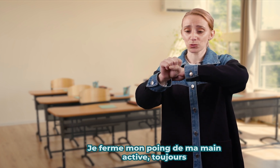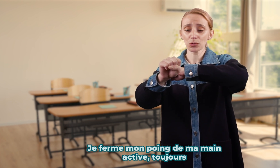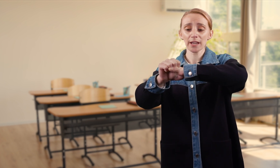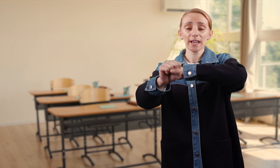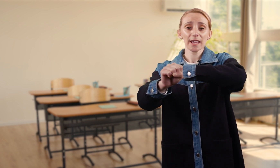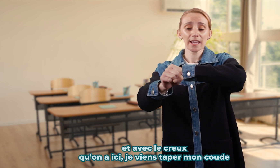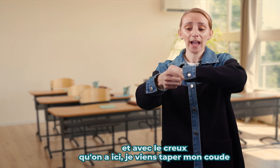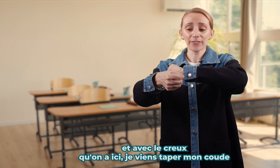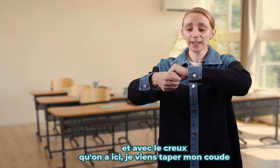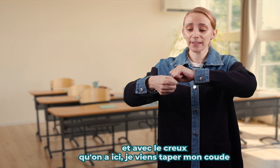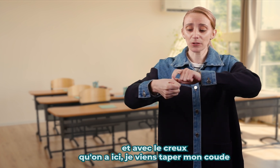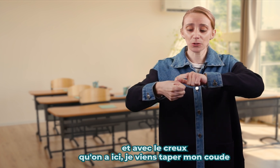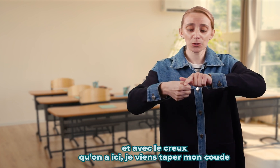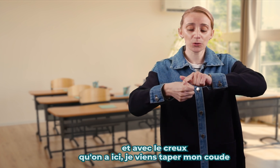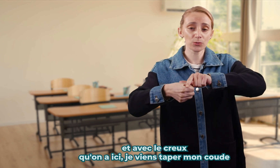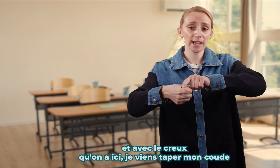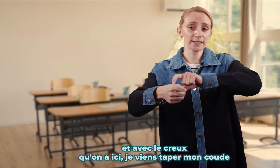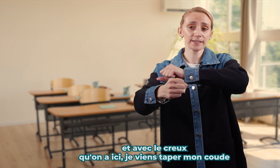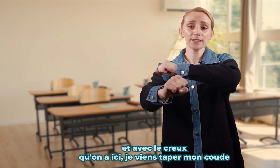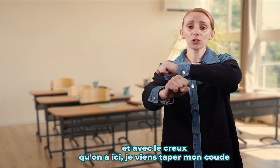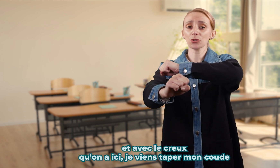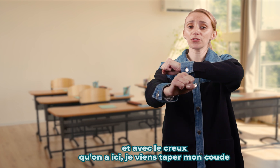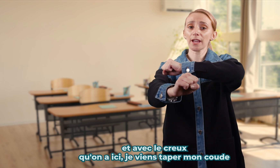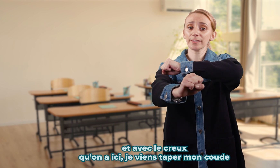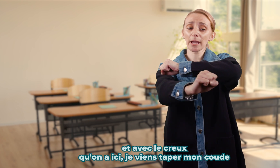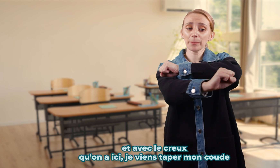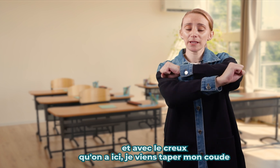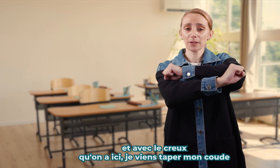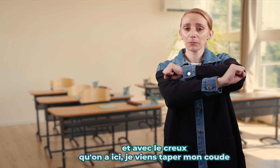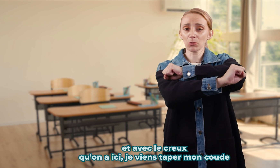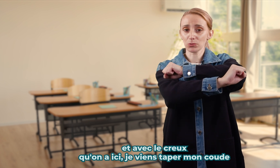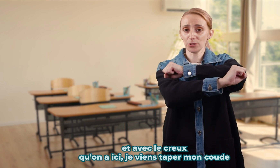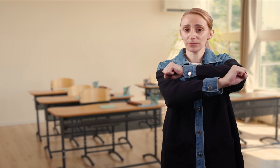toujours. Et avec le creux que l'on a ici, je viens taper mon coude.